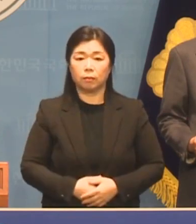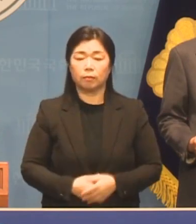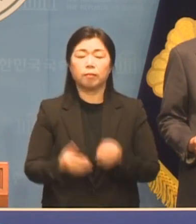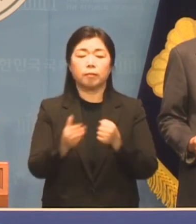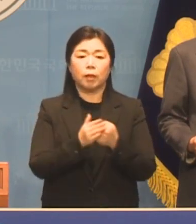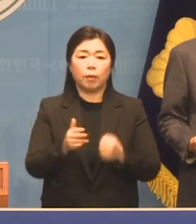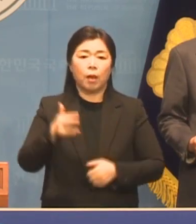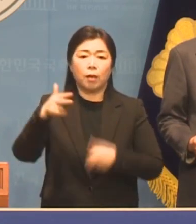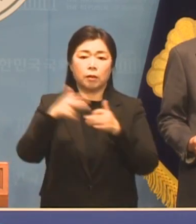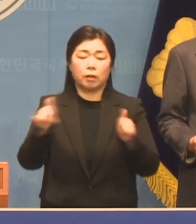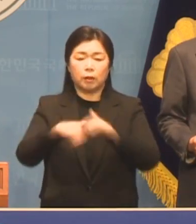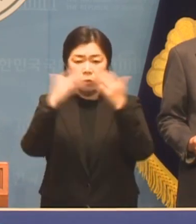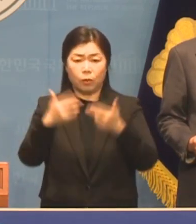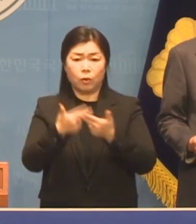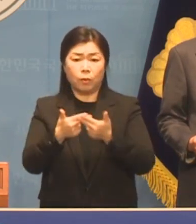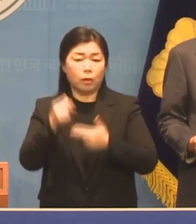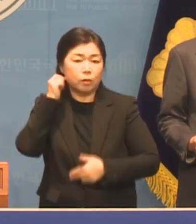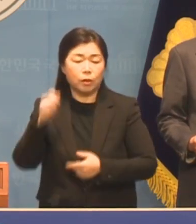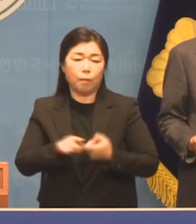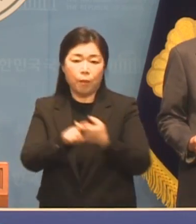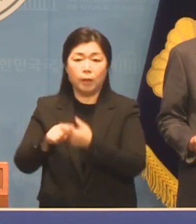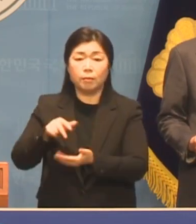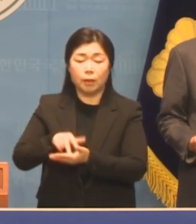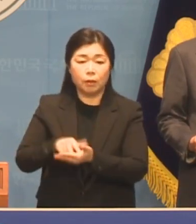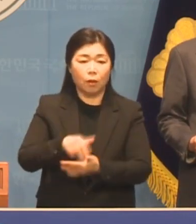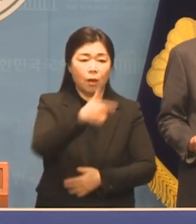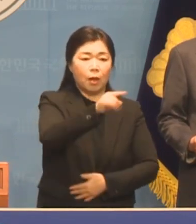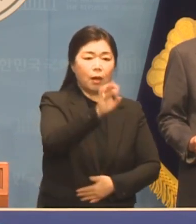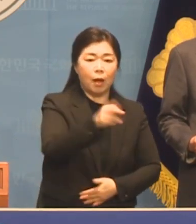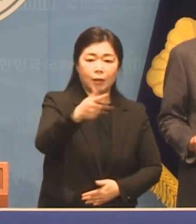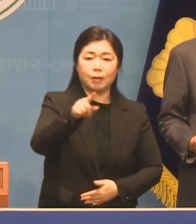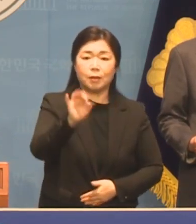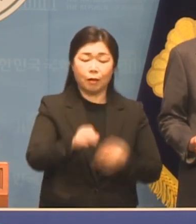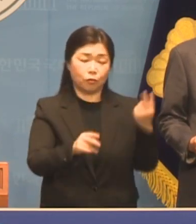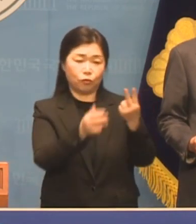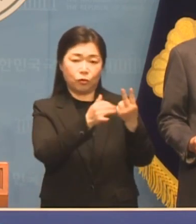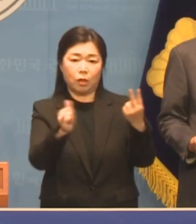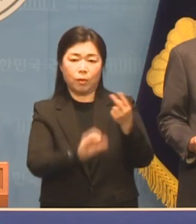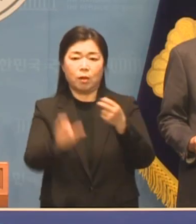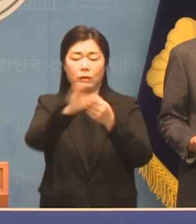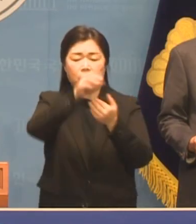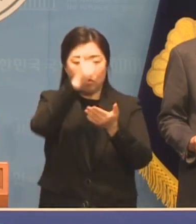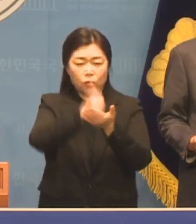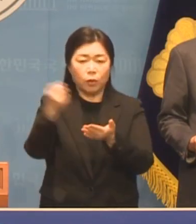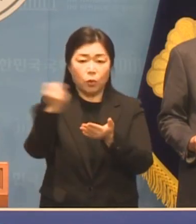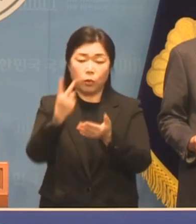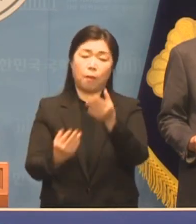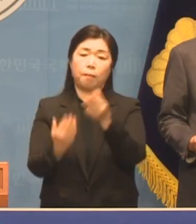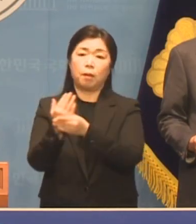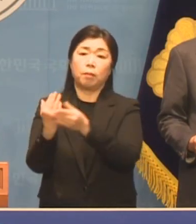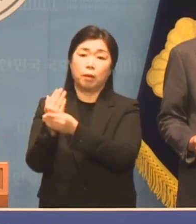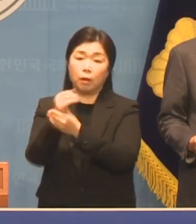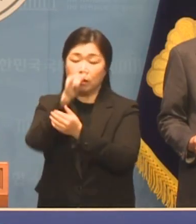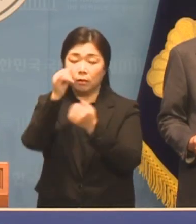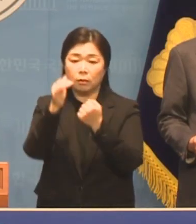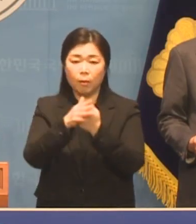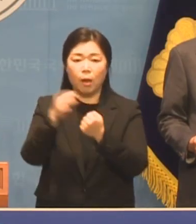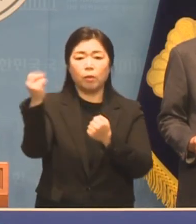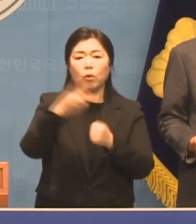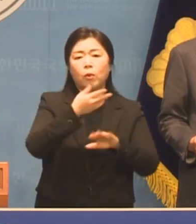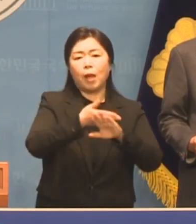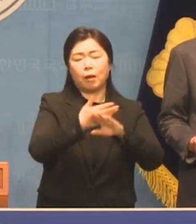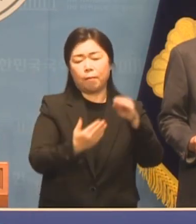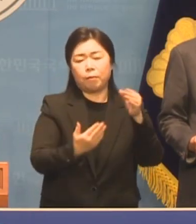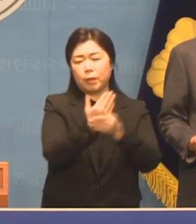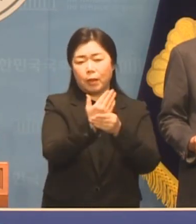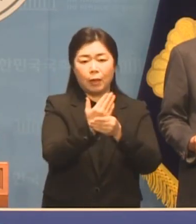장수진 강창고 사기 피해자 관리단이 강창고 장수진의 추가 범죄로 인해 제2, 제3의 피해를